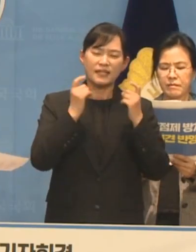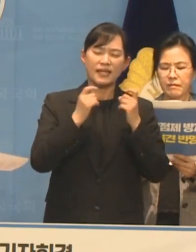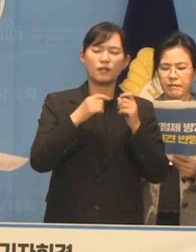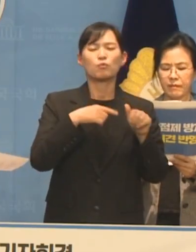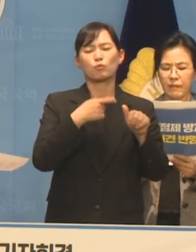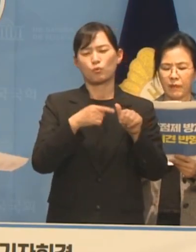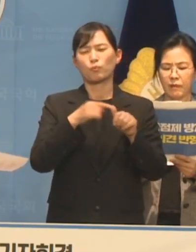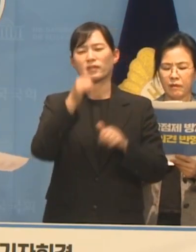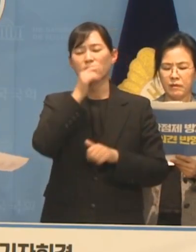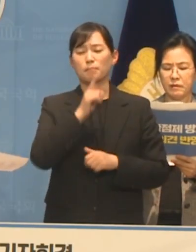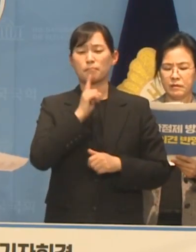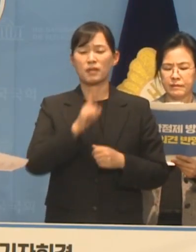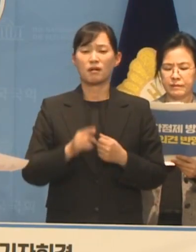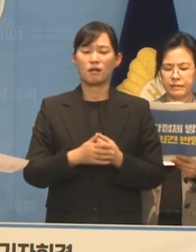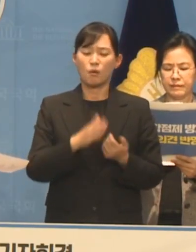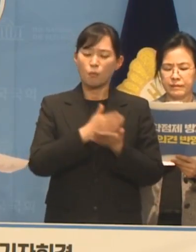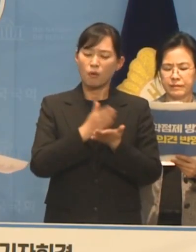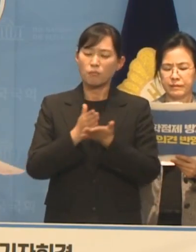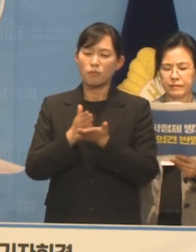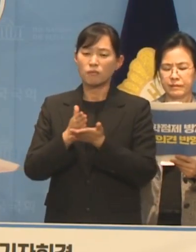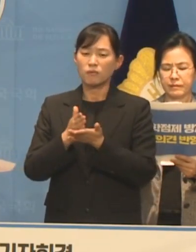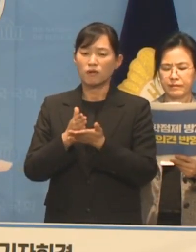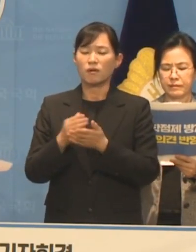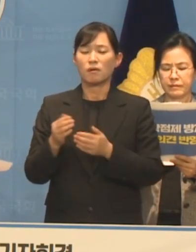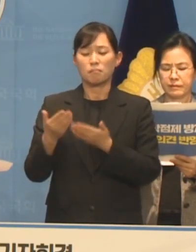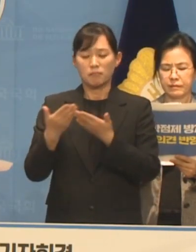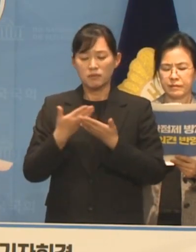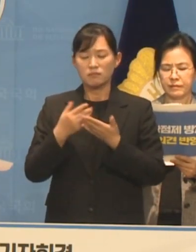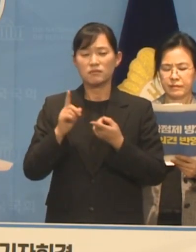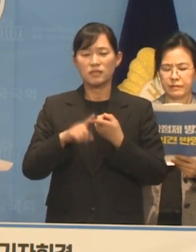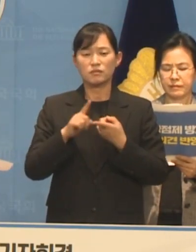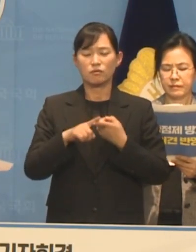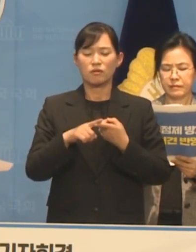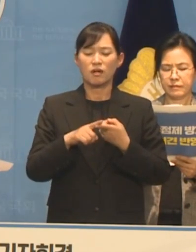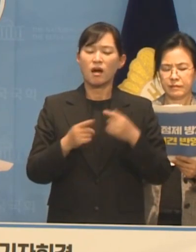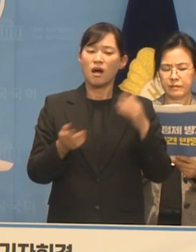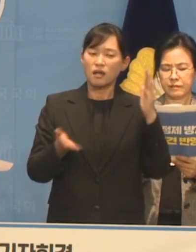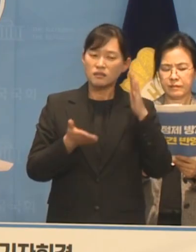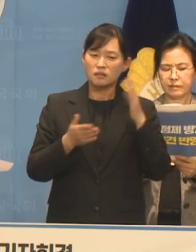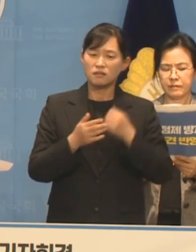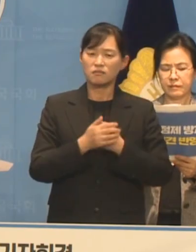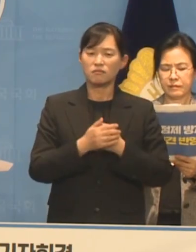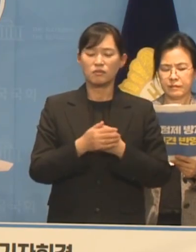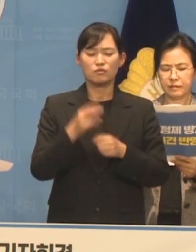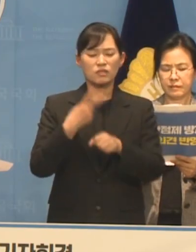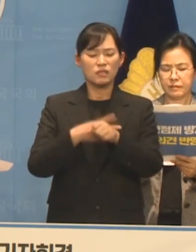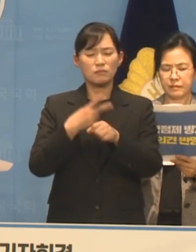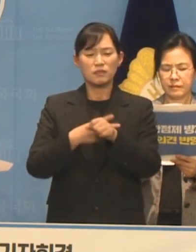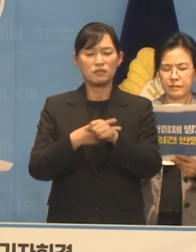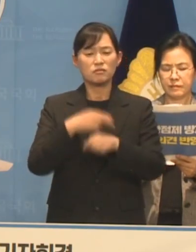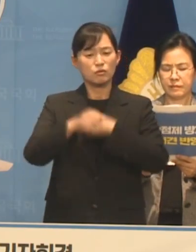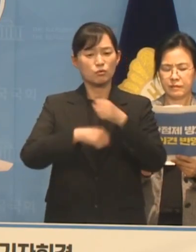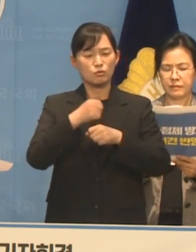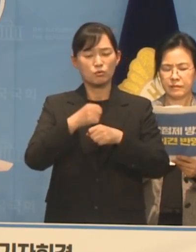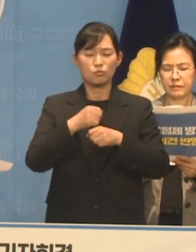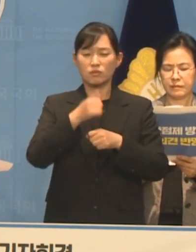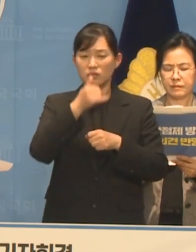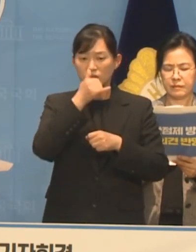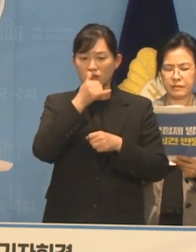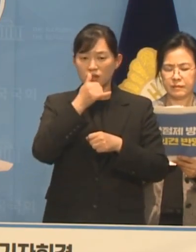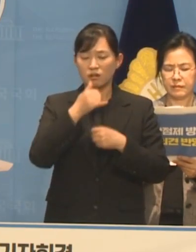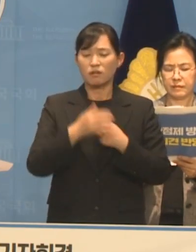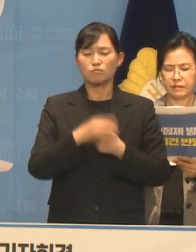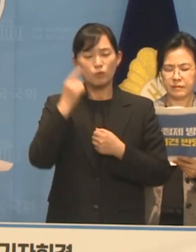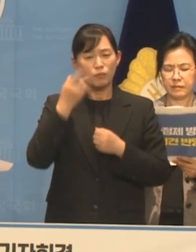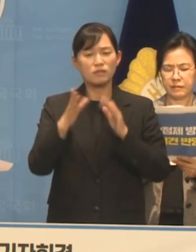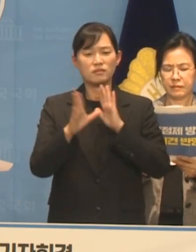있습니다. 과목 이수 여부를 학교와 교사가 자율적으로 판별할 수 있는 권한이 보장되고 있는가라는 질문에